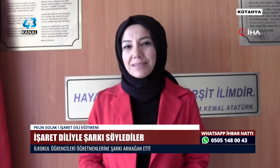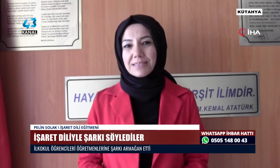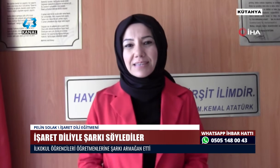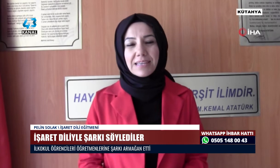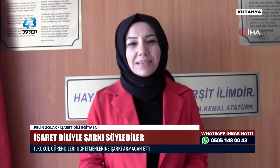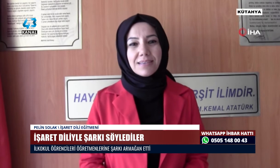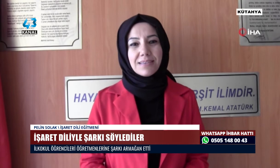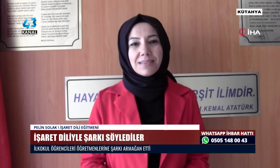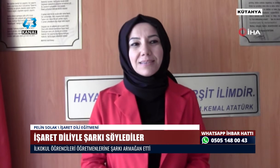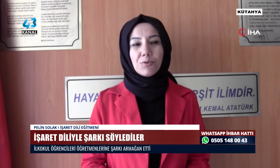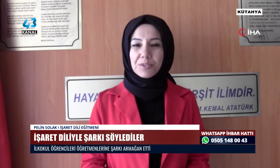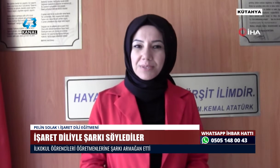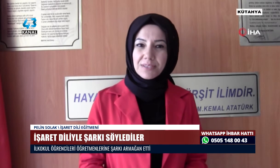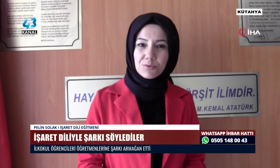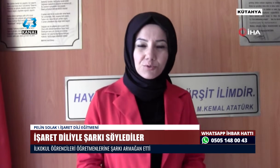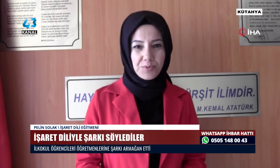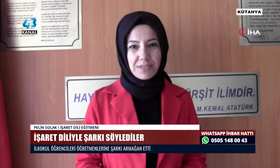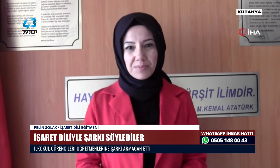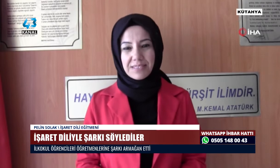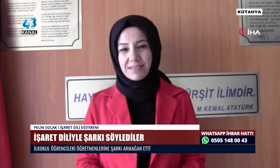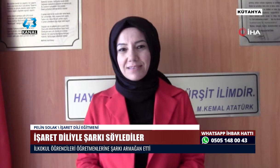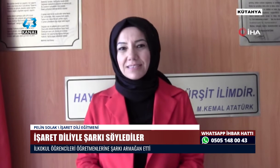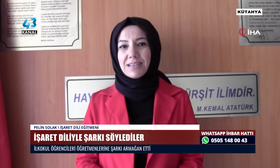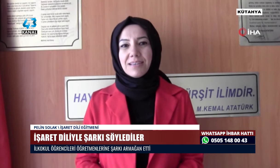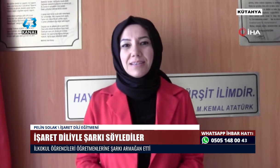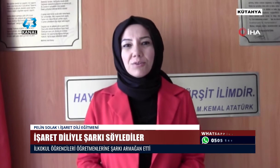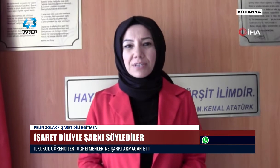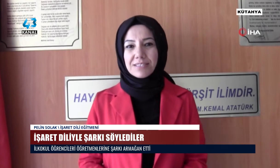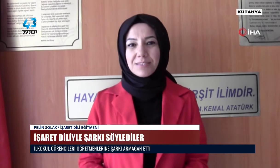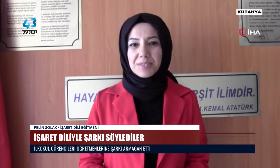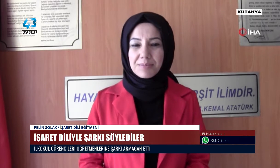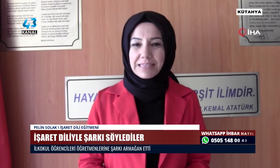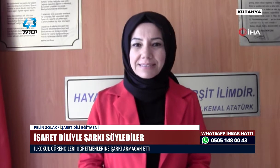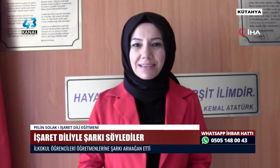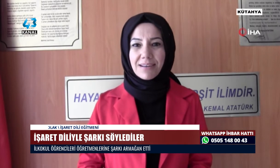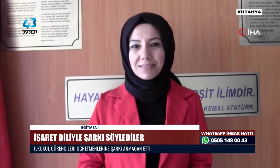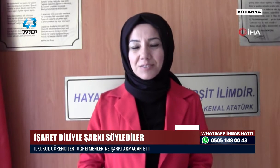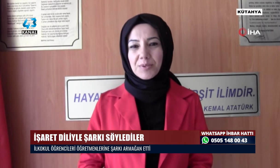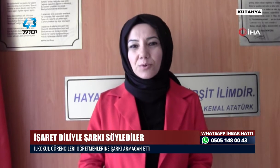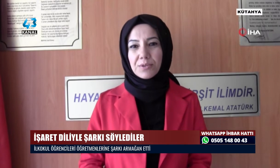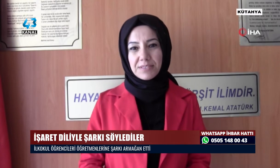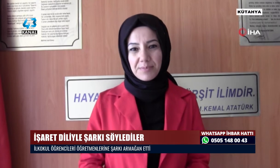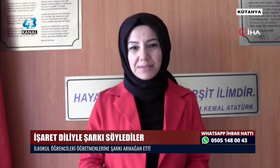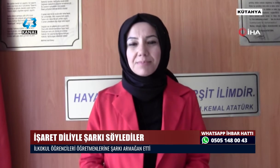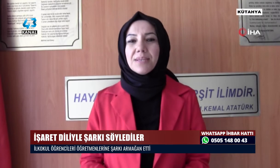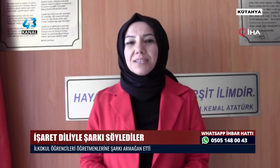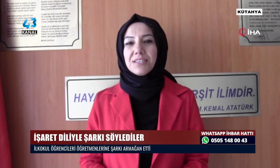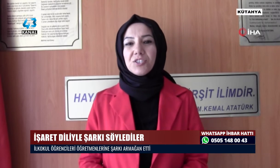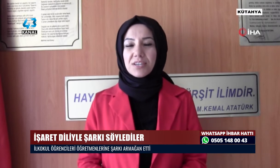öğretmenlerine Öğretmenler Günü sürprizi yapmak istediler. Öğrencilerimizle birlikte Anlat Bana Öğretmenim